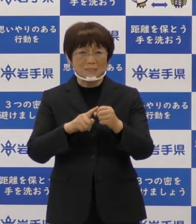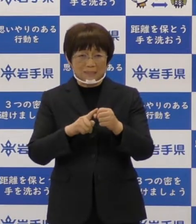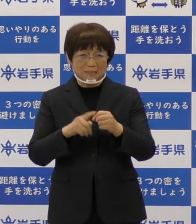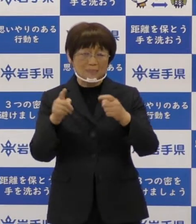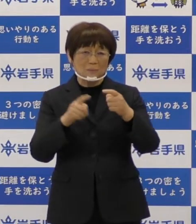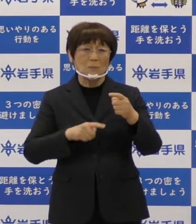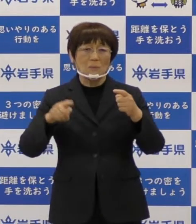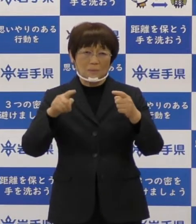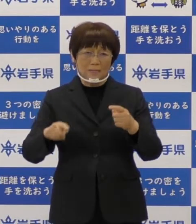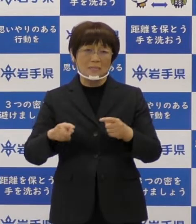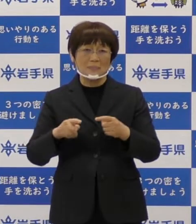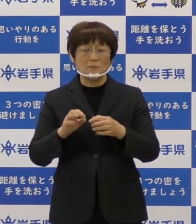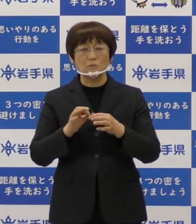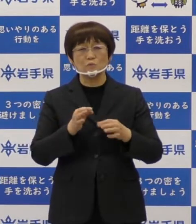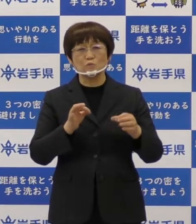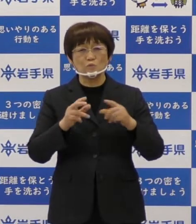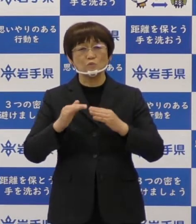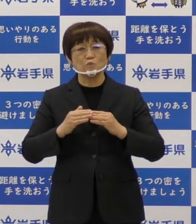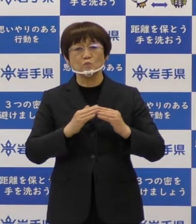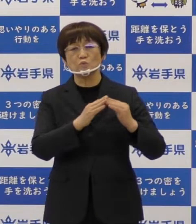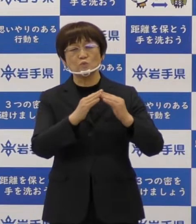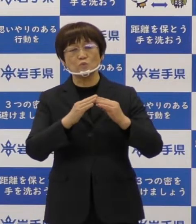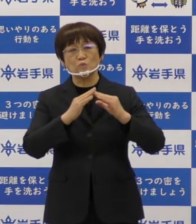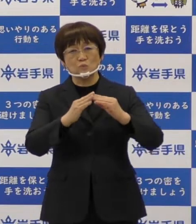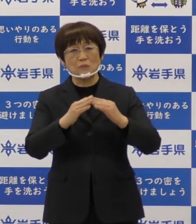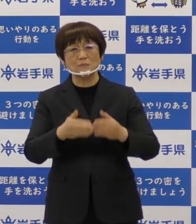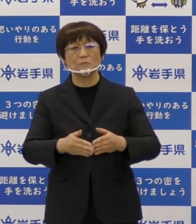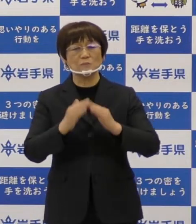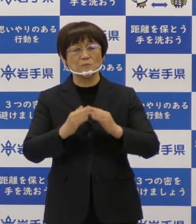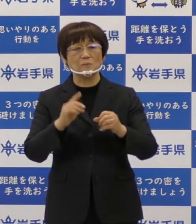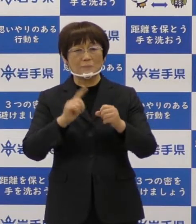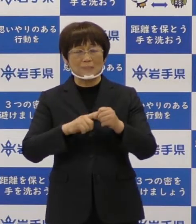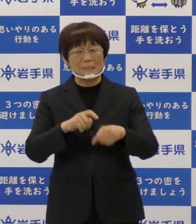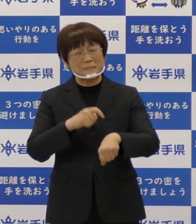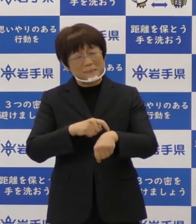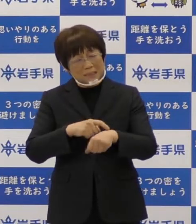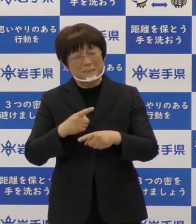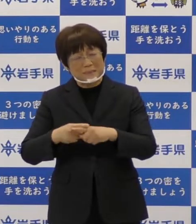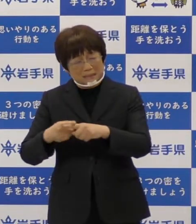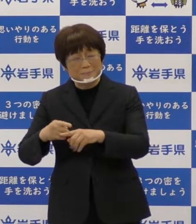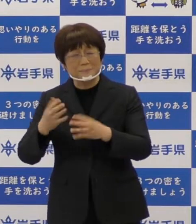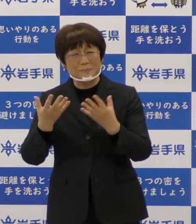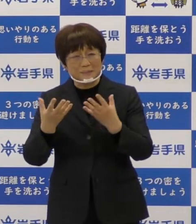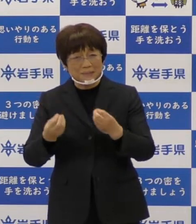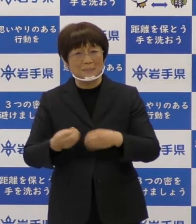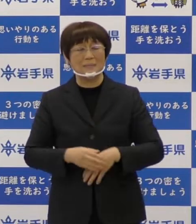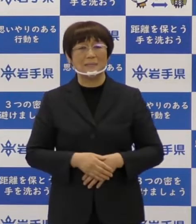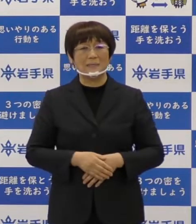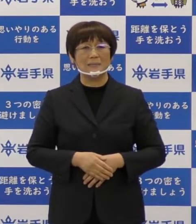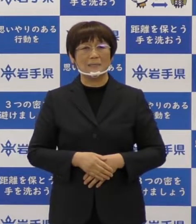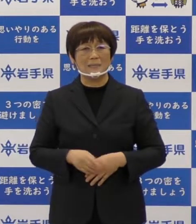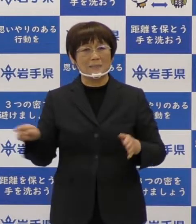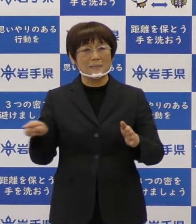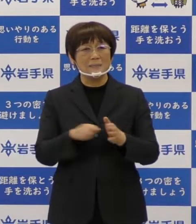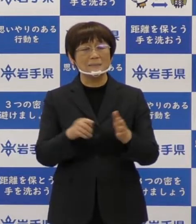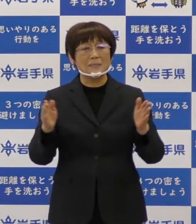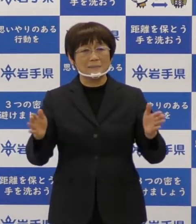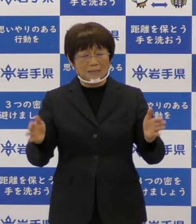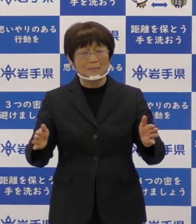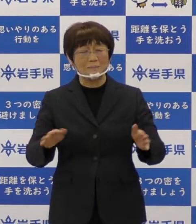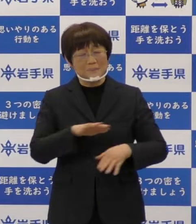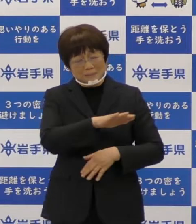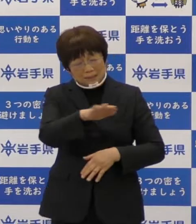意に時間がかかったわけでありまして、その間、苦労